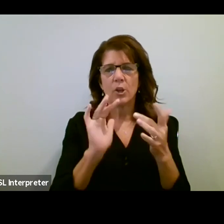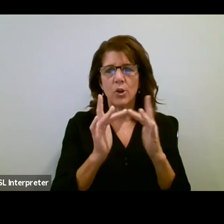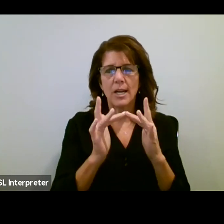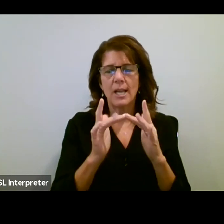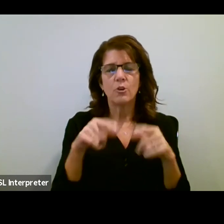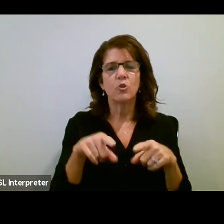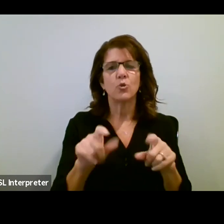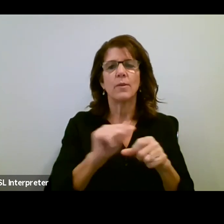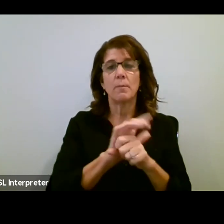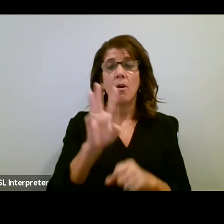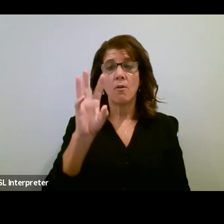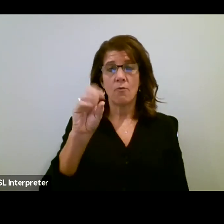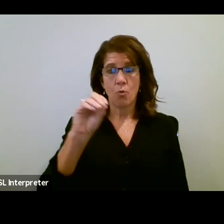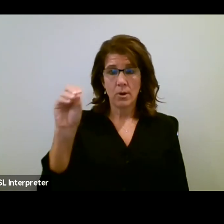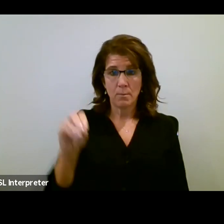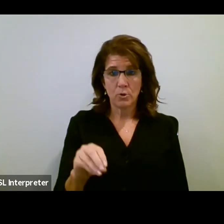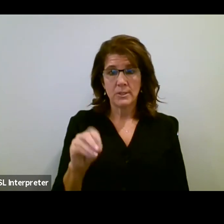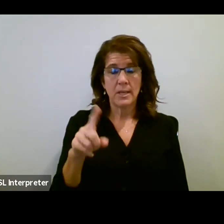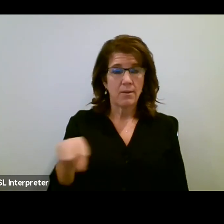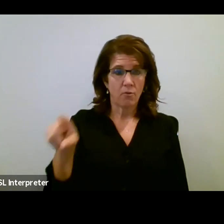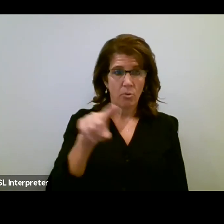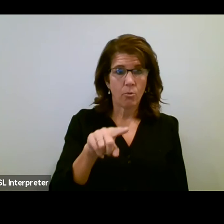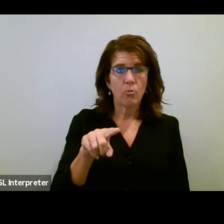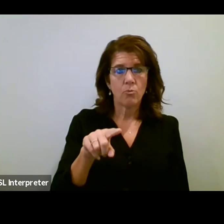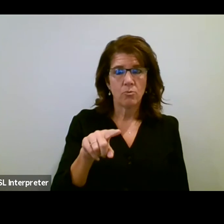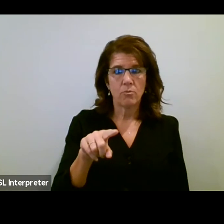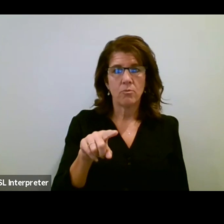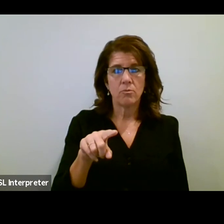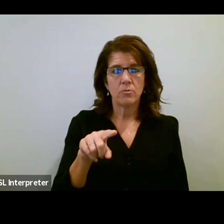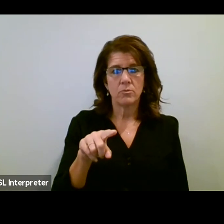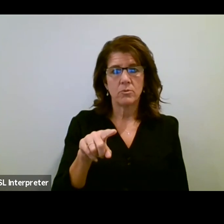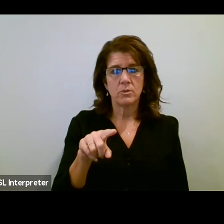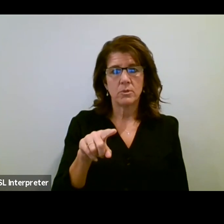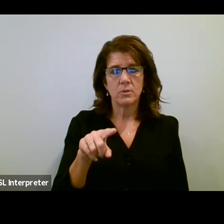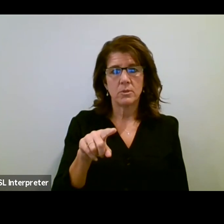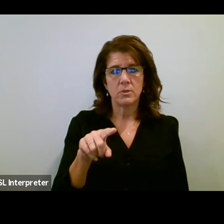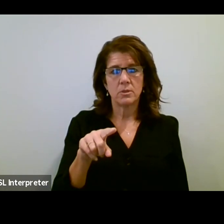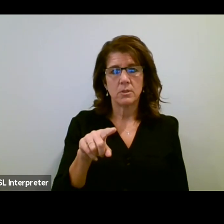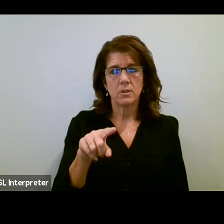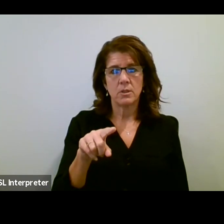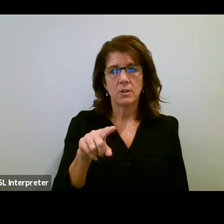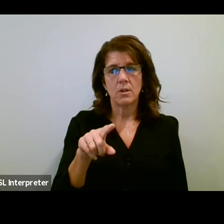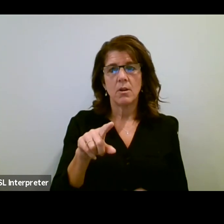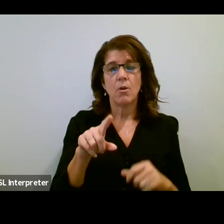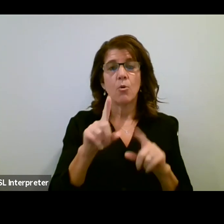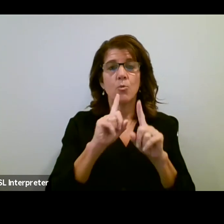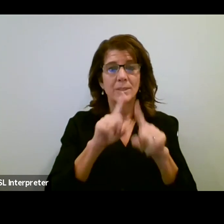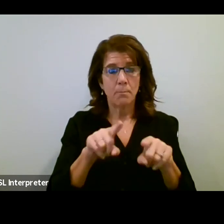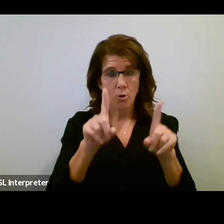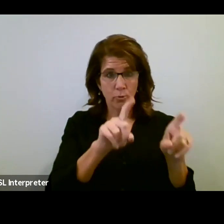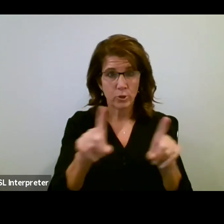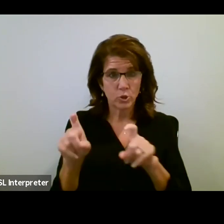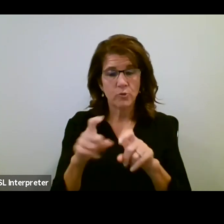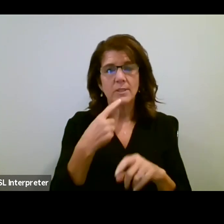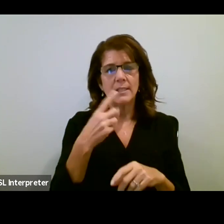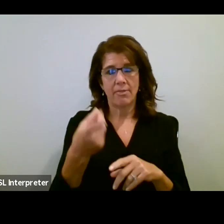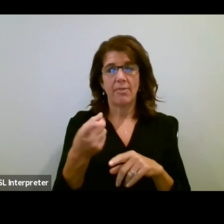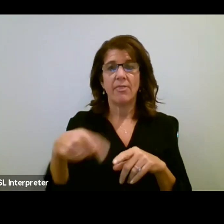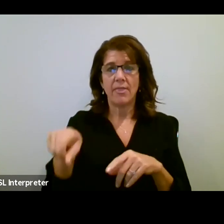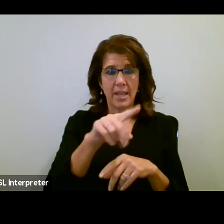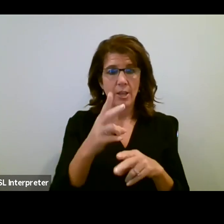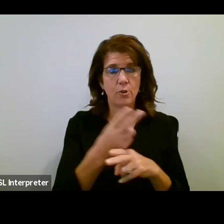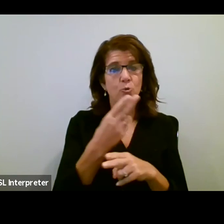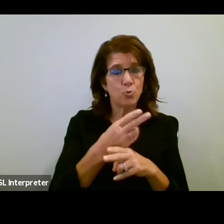los encuestados reconoció que aprendió a usar teléfonos inteligentes durante la pandemia. Esto es consecuencia de